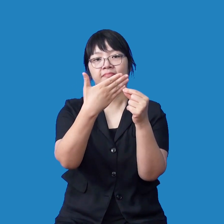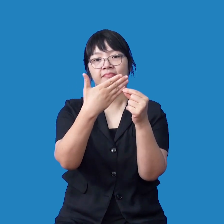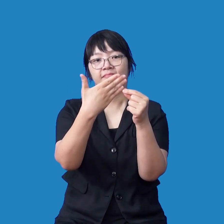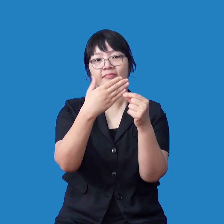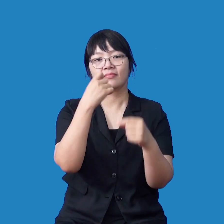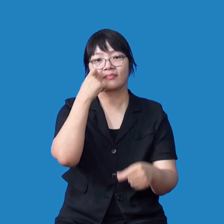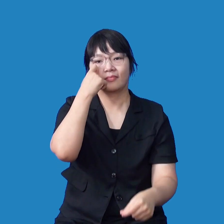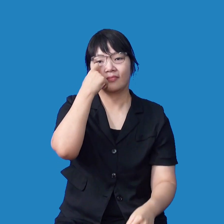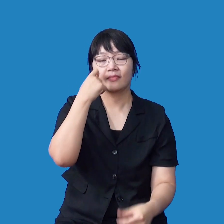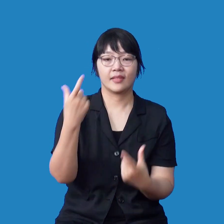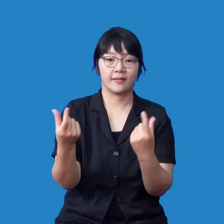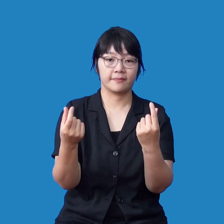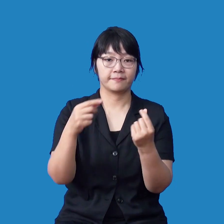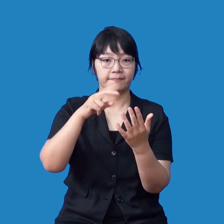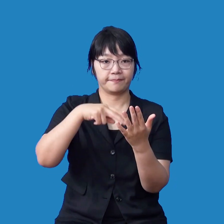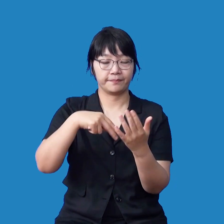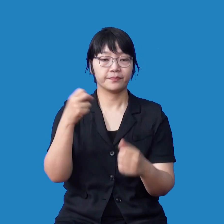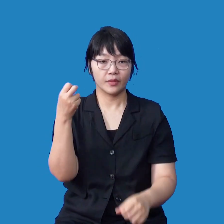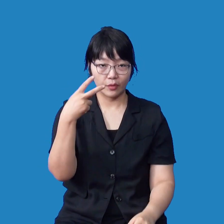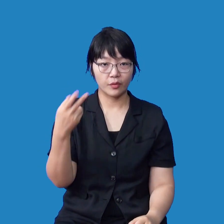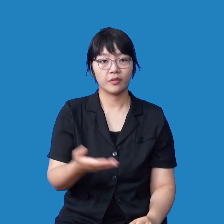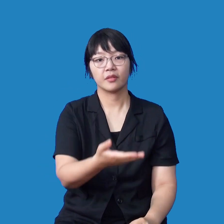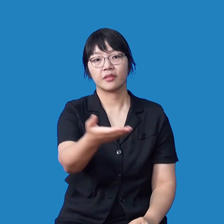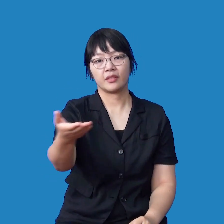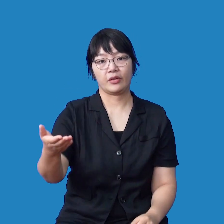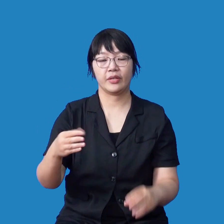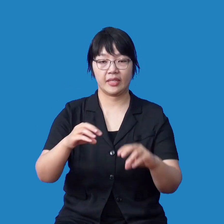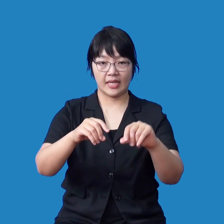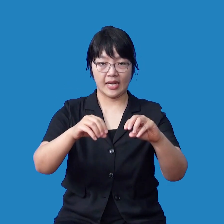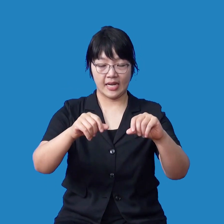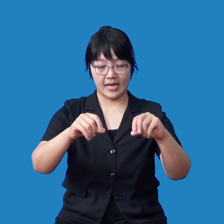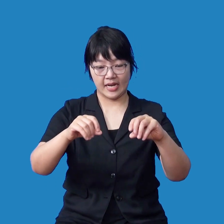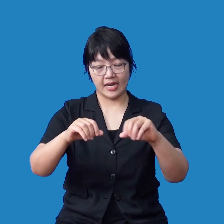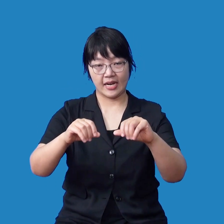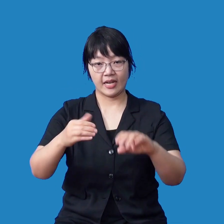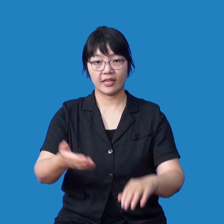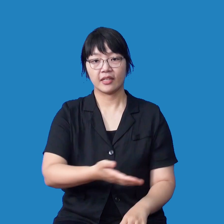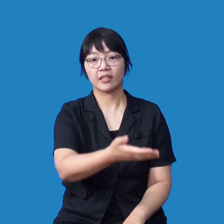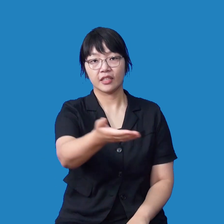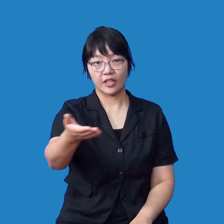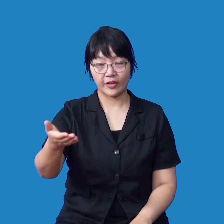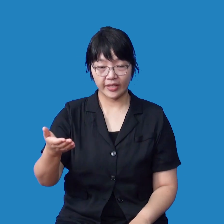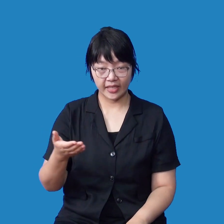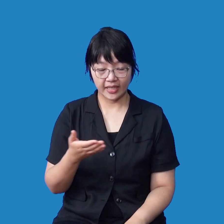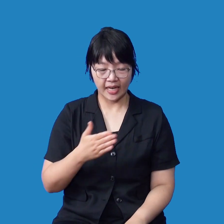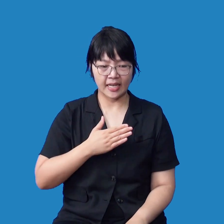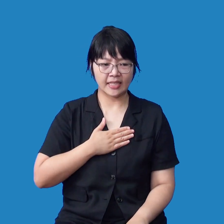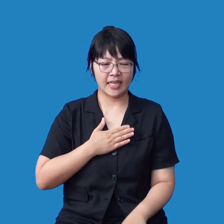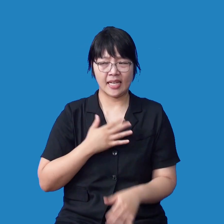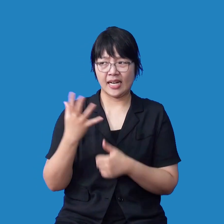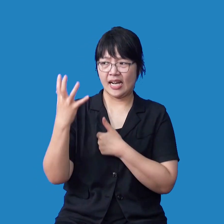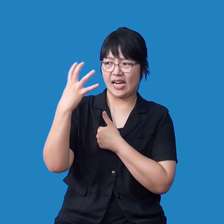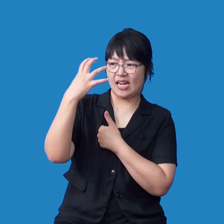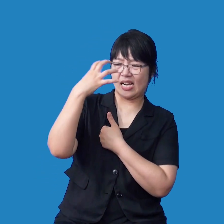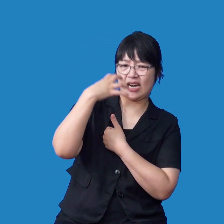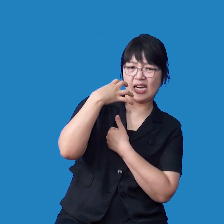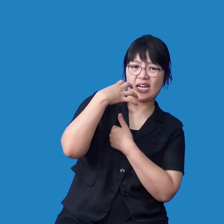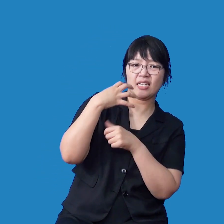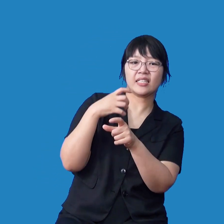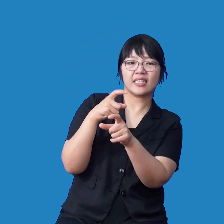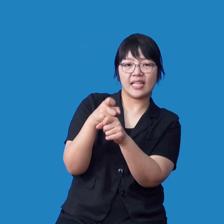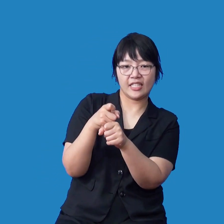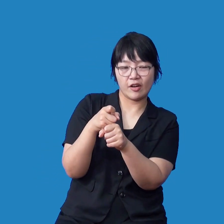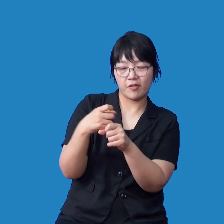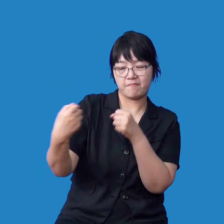읽겠습니다. 9절 같이 읽습니다. 시작. 또 너희 땅에서 너희가 자기를 압박하는